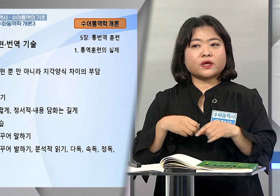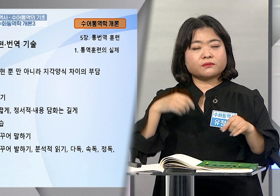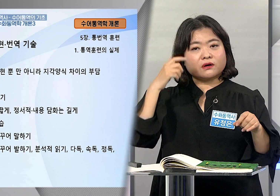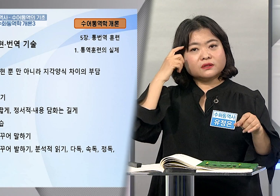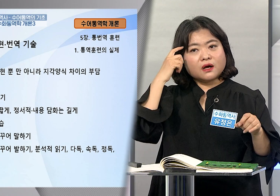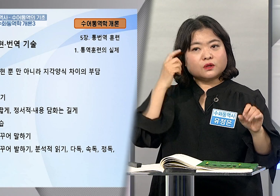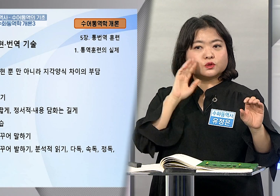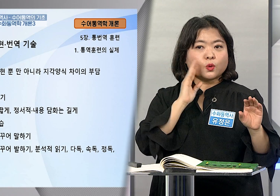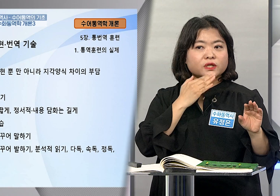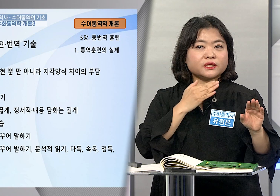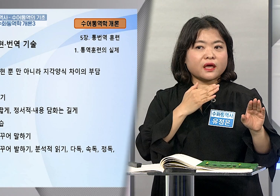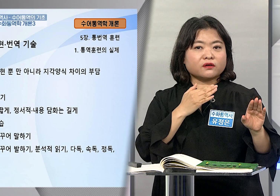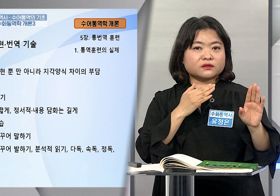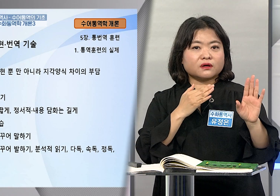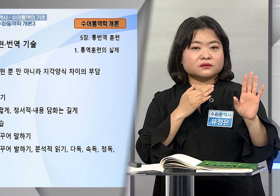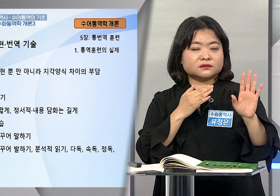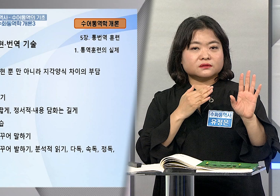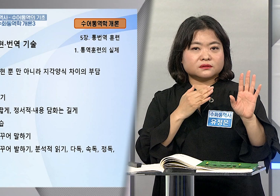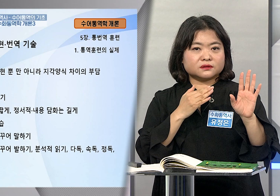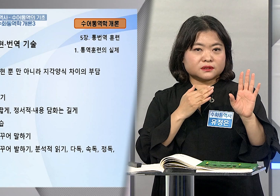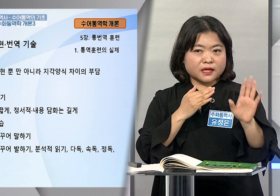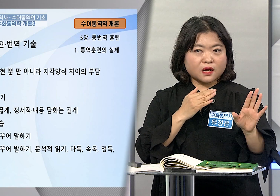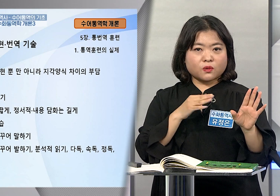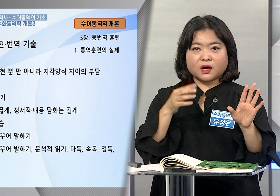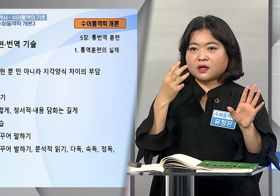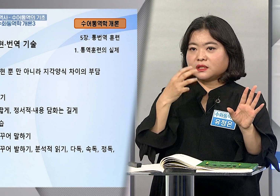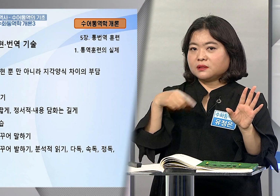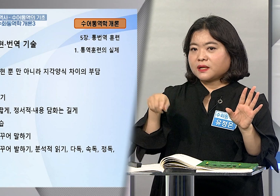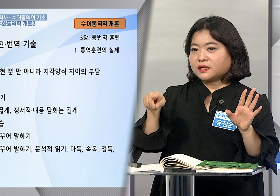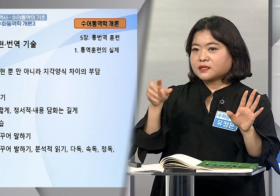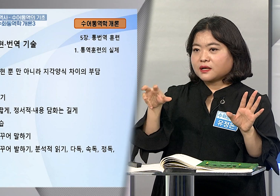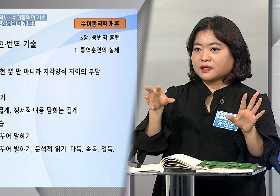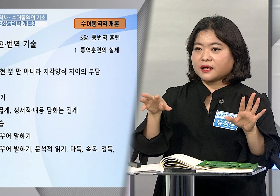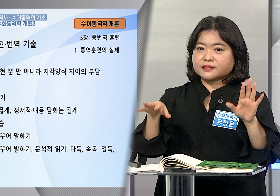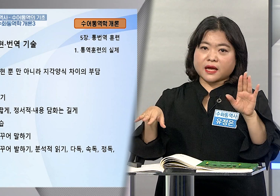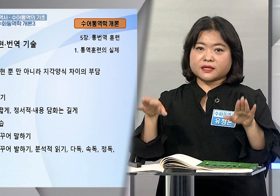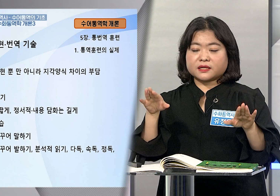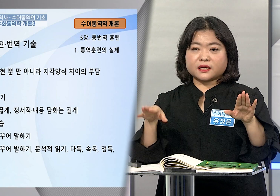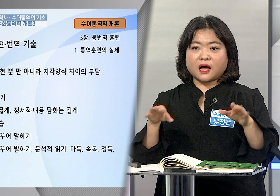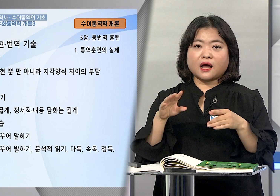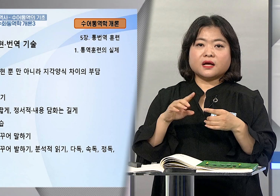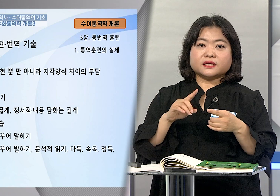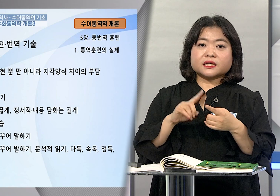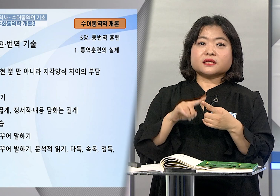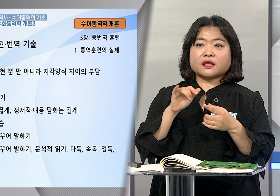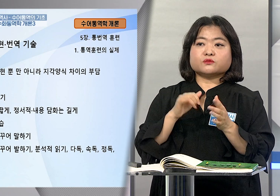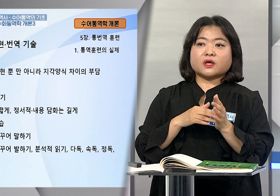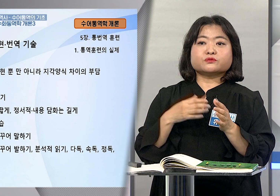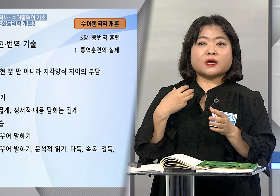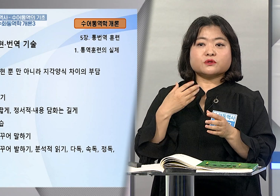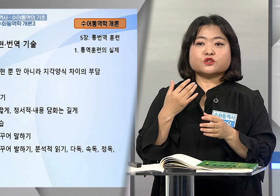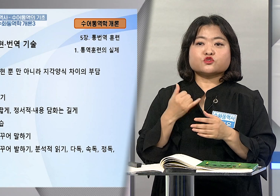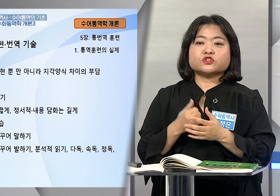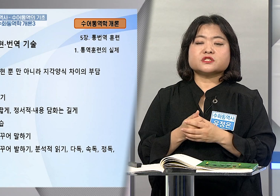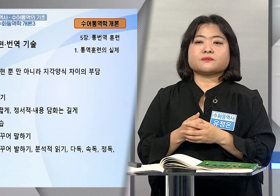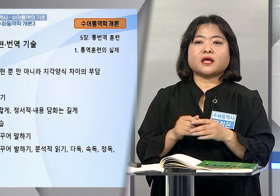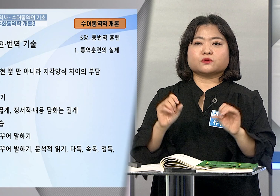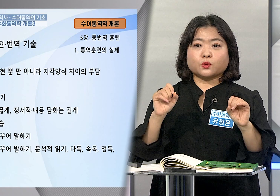왜냐하면 농인의 어떤 생각과 일반인의 생각의 차이가 있기 때문에 부담이 될 수도 있지만